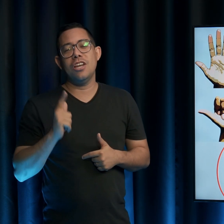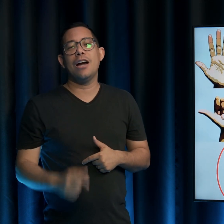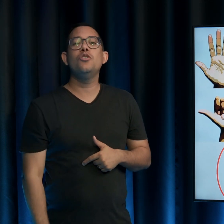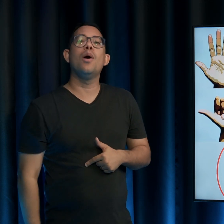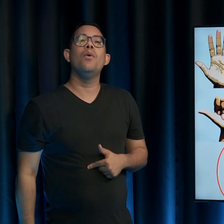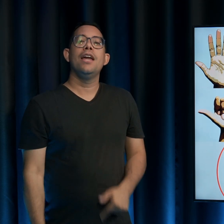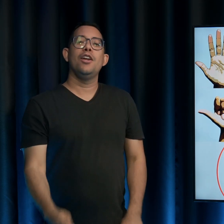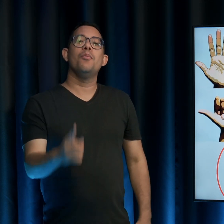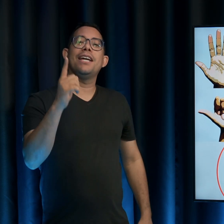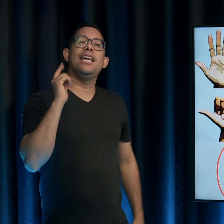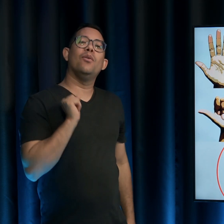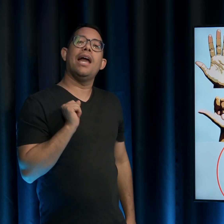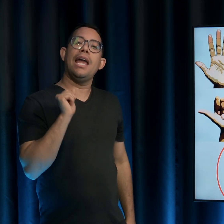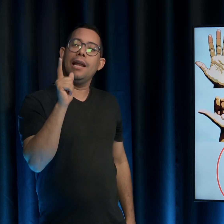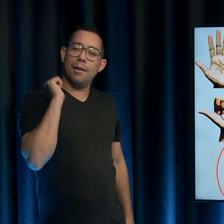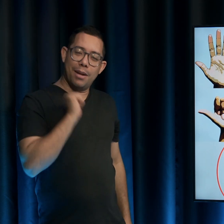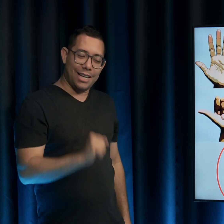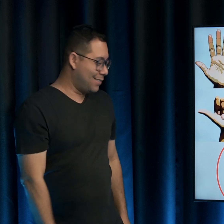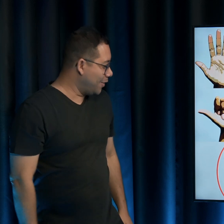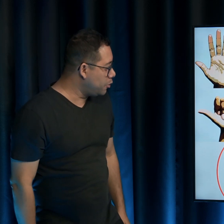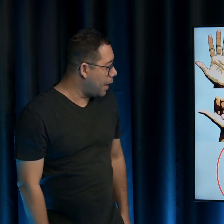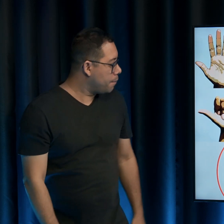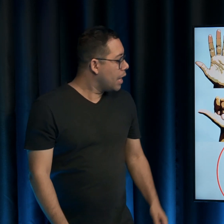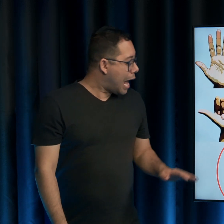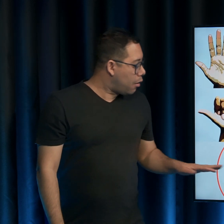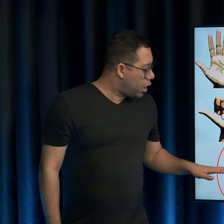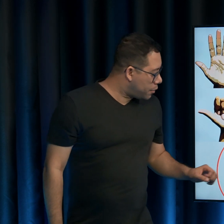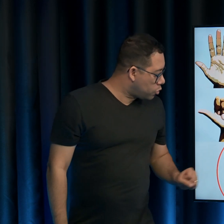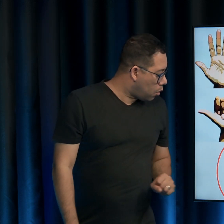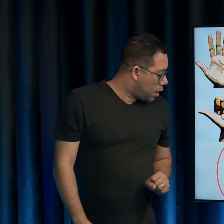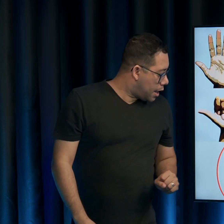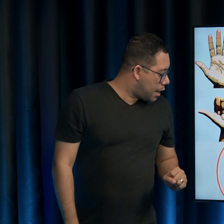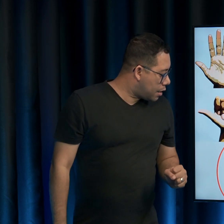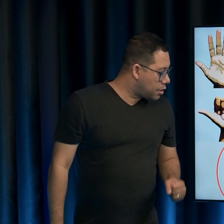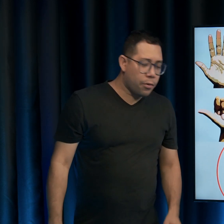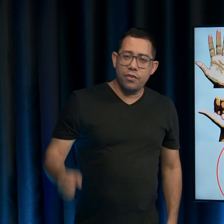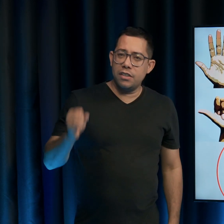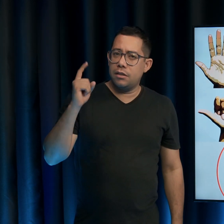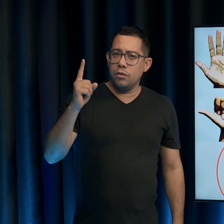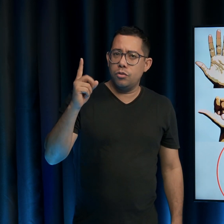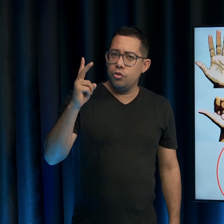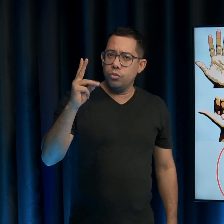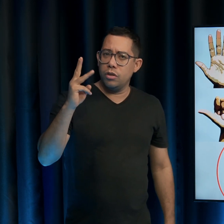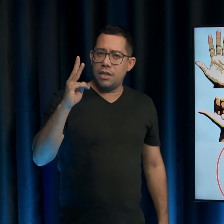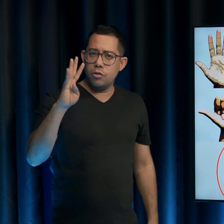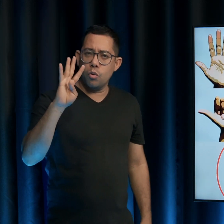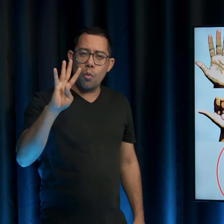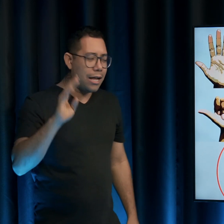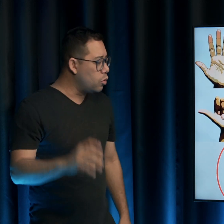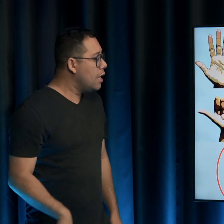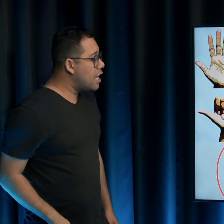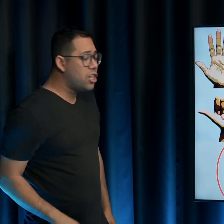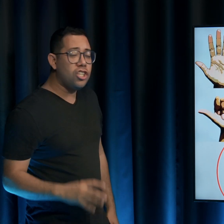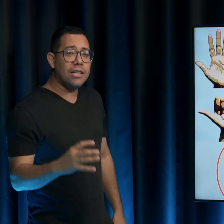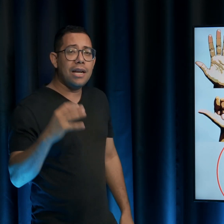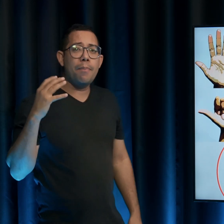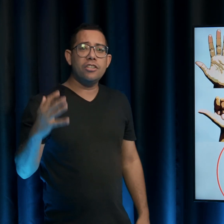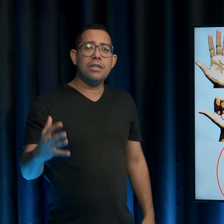e João em um barquinho em Libras. Muito bem. Agora, pessoal, você pode fazer tanto de 1, 2, 3 ou 4 e a gente entra na parte da